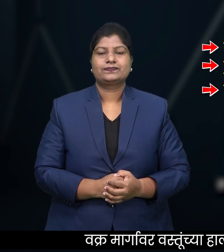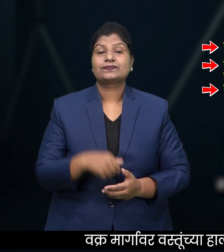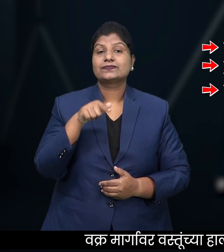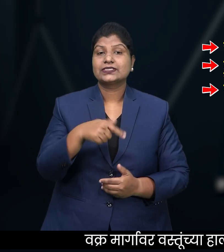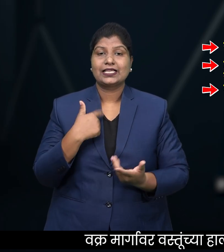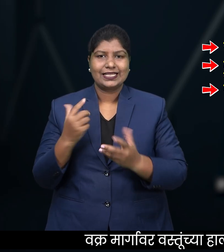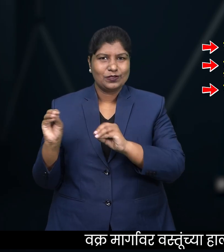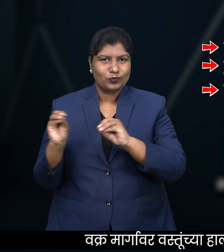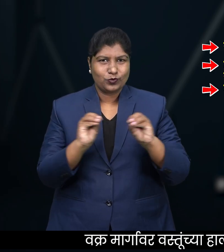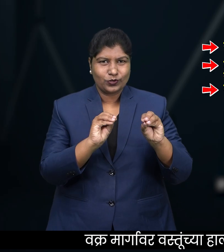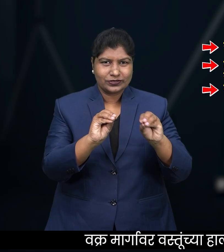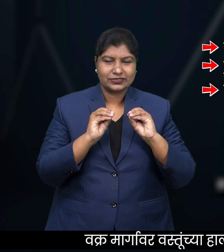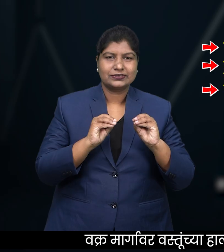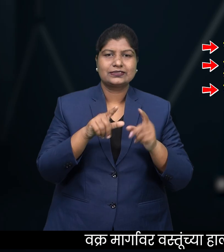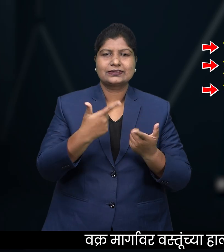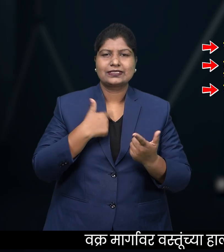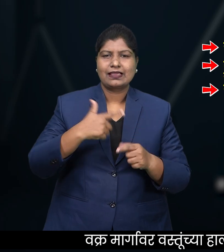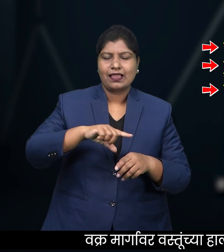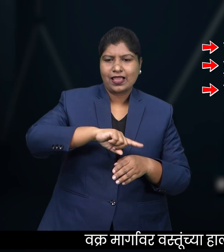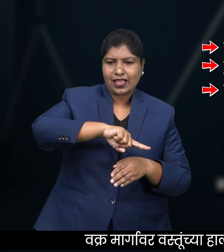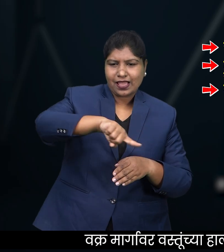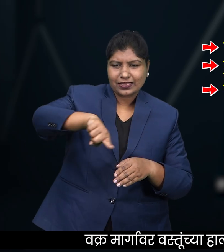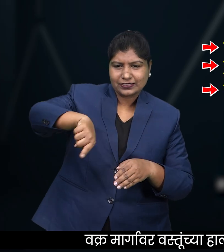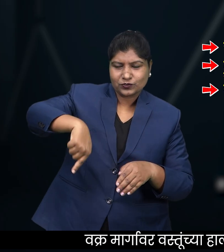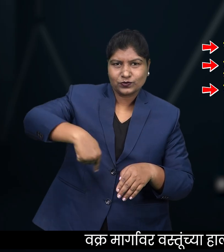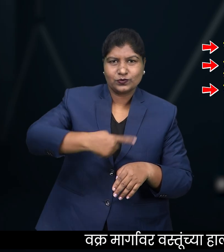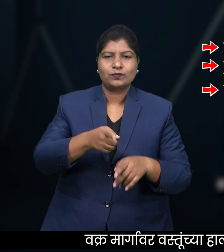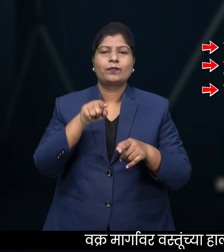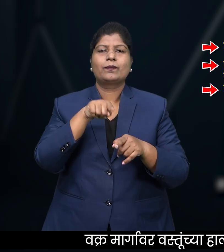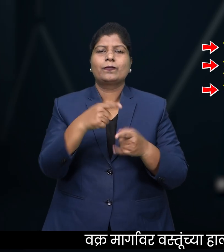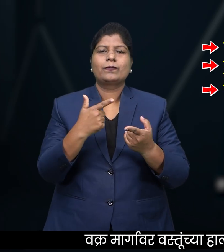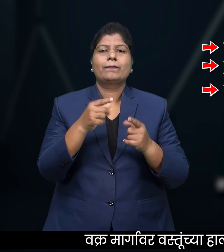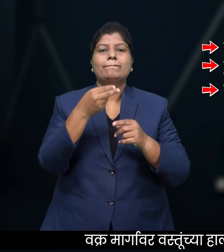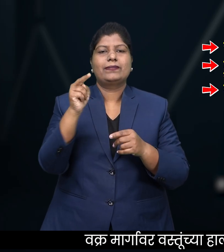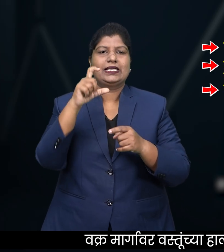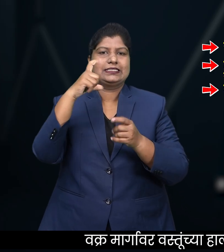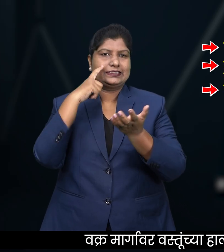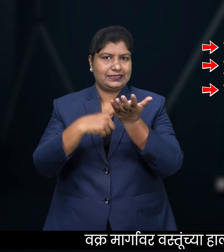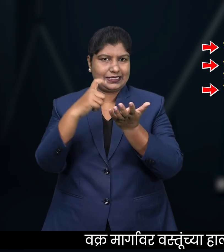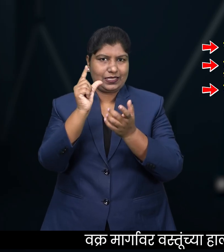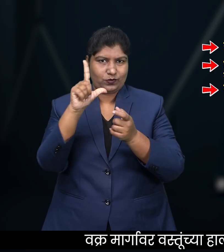वक्र मार्गावर वस्तूंच्या हालचालीला वर्तुळाकार गती म्हणतात.